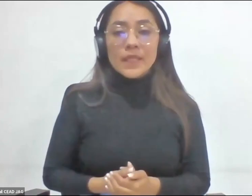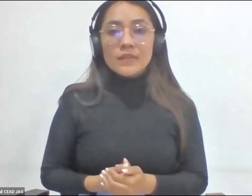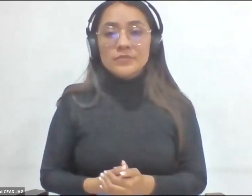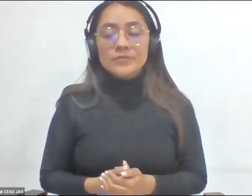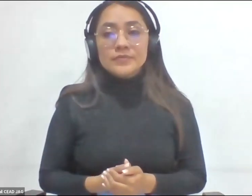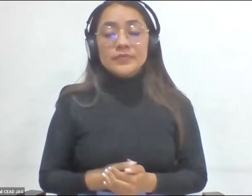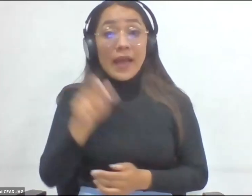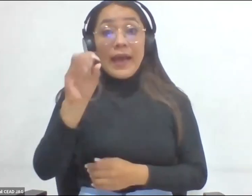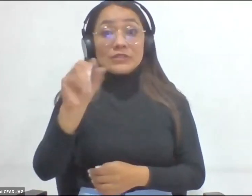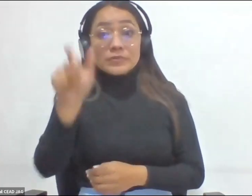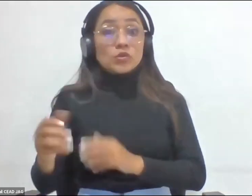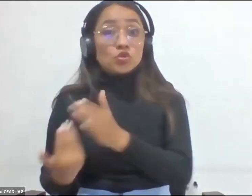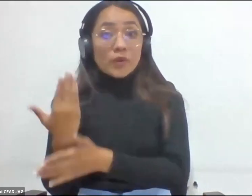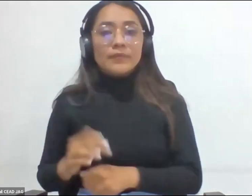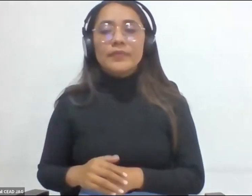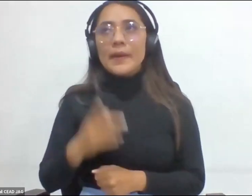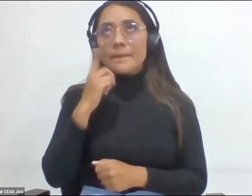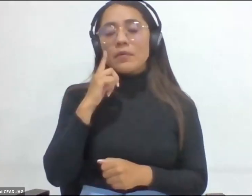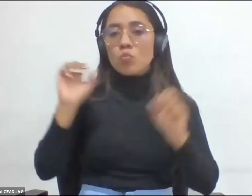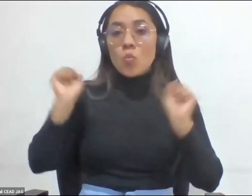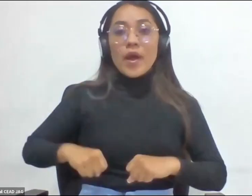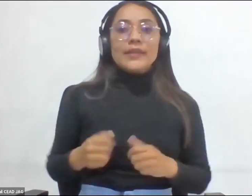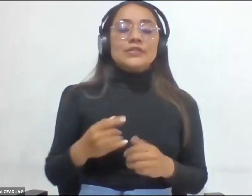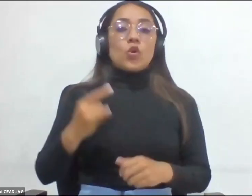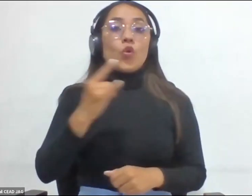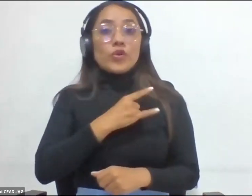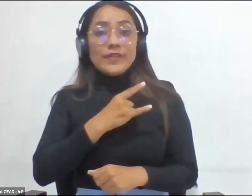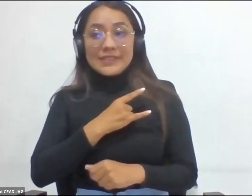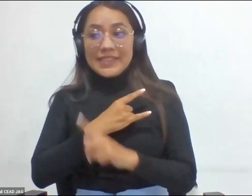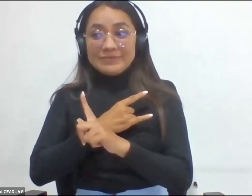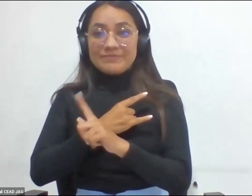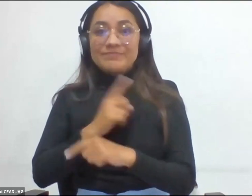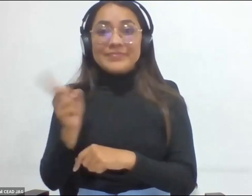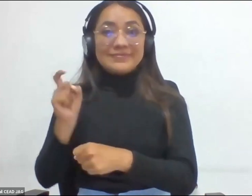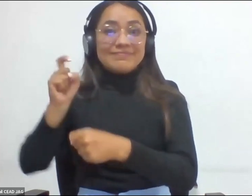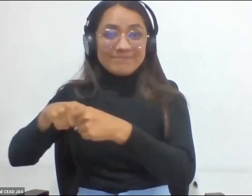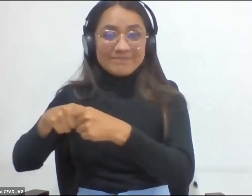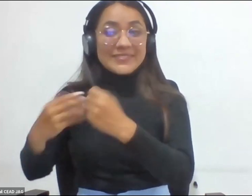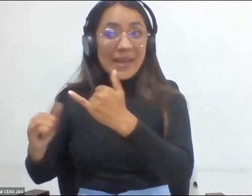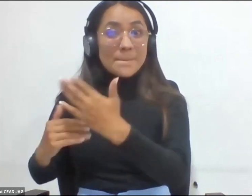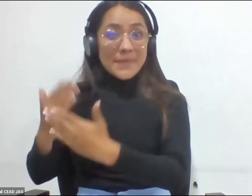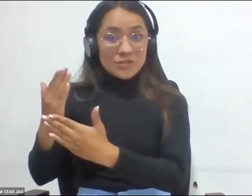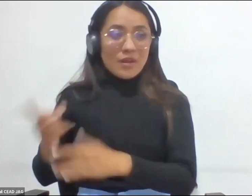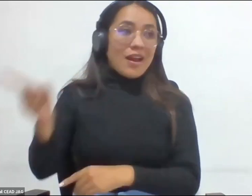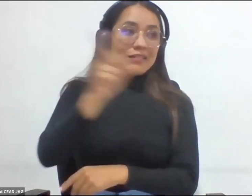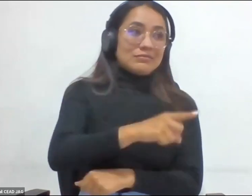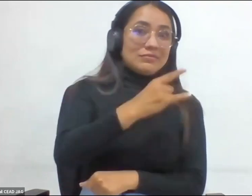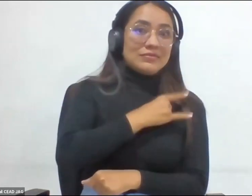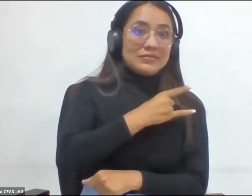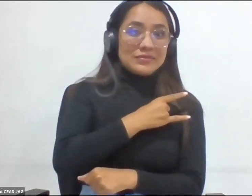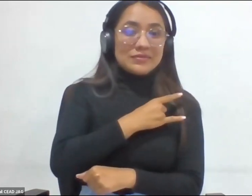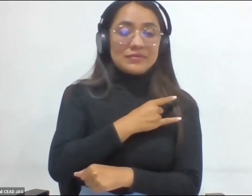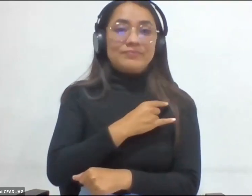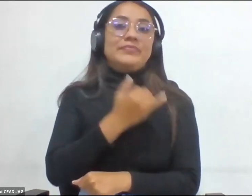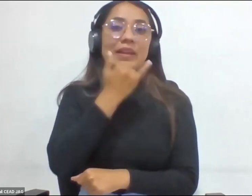es un cambio de doble vía porque porque el estudiante o el beneficiario sea de generación